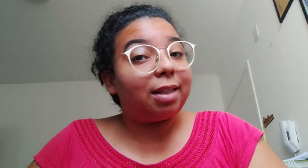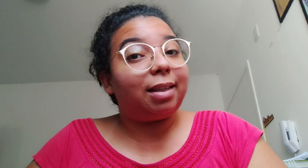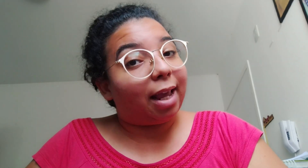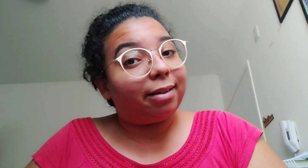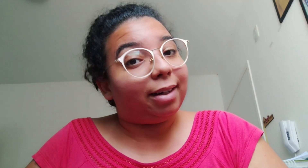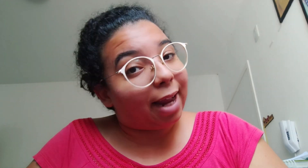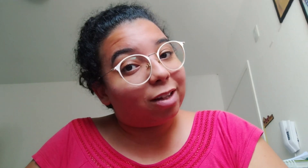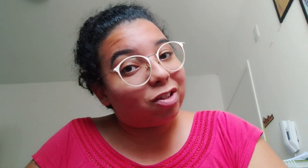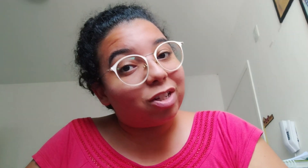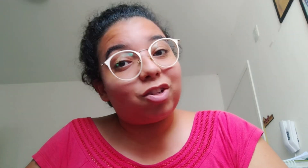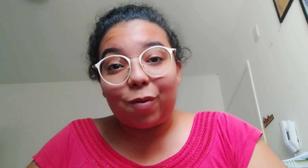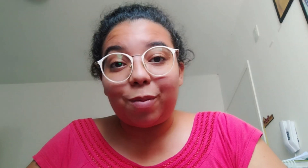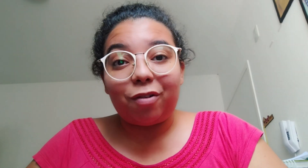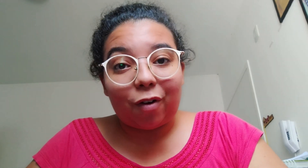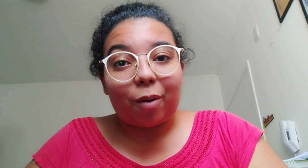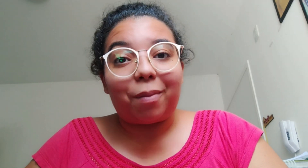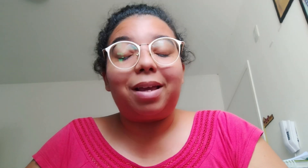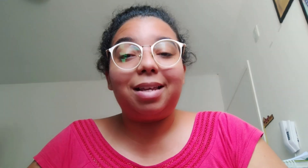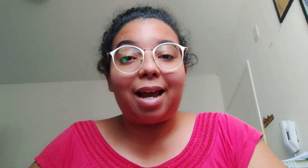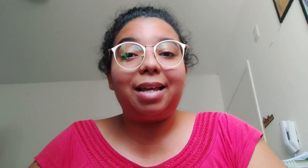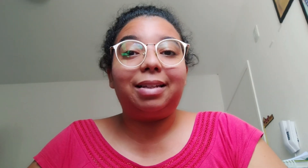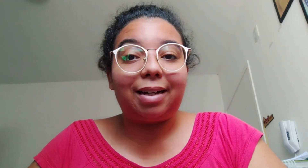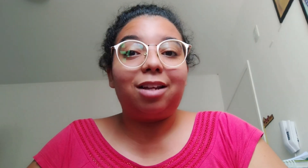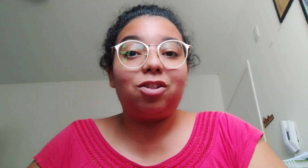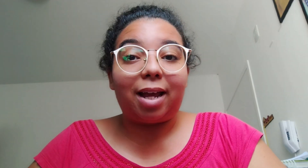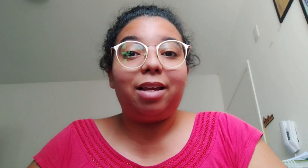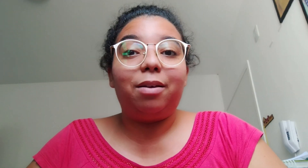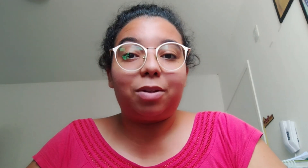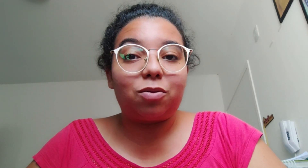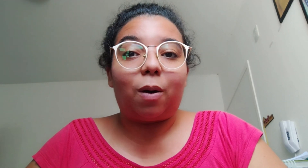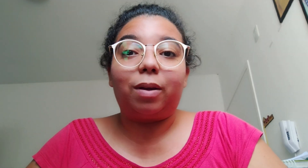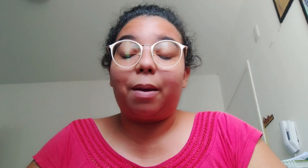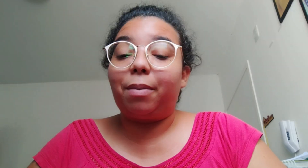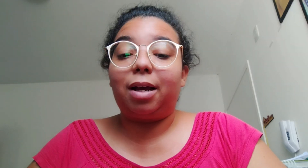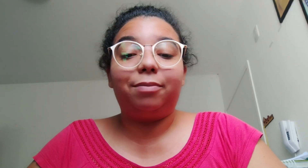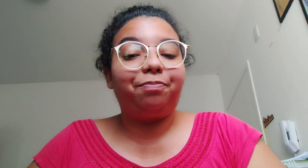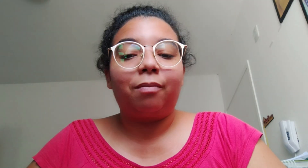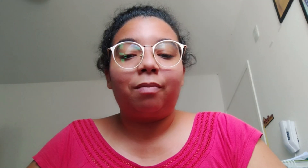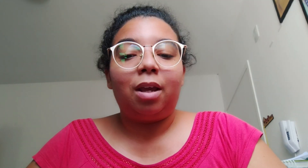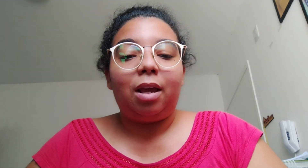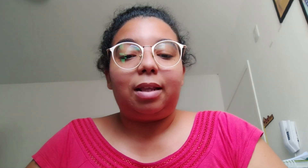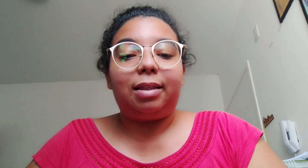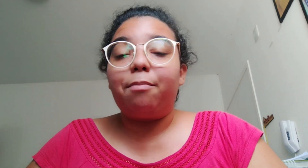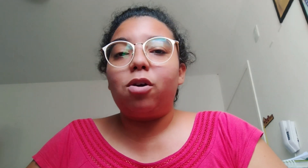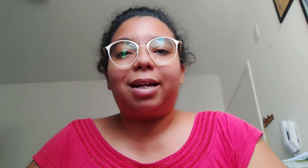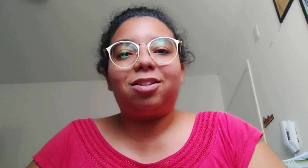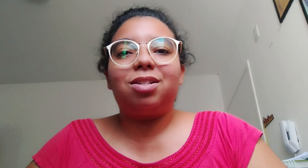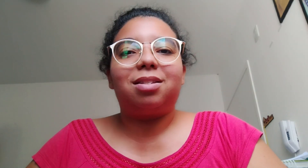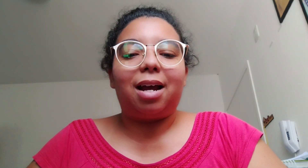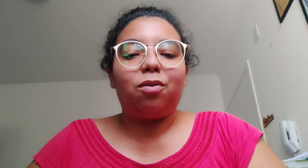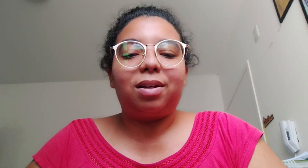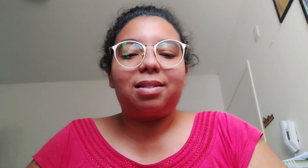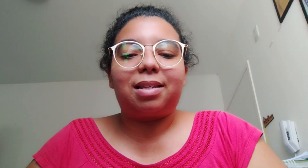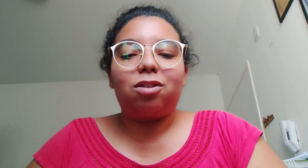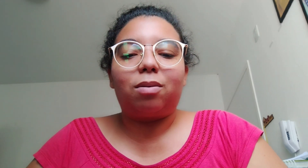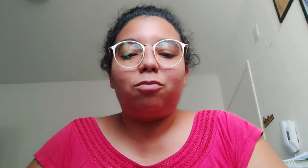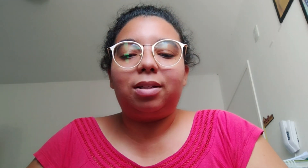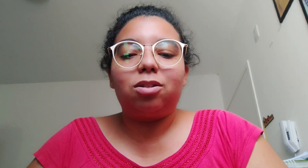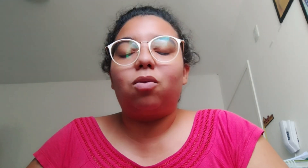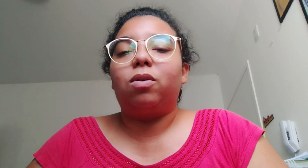tem internet de alguma forma. E a internet tá aí, pessoal, que é pra democratizar o acesso a muitas